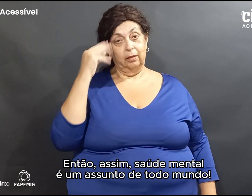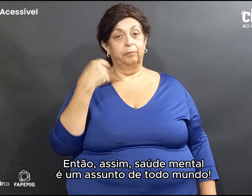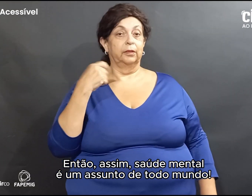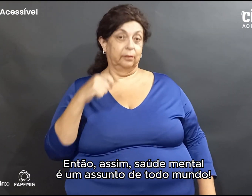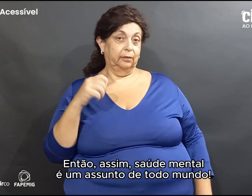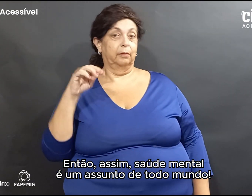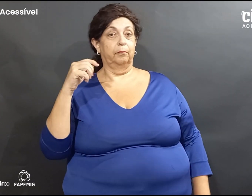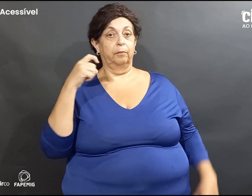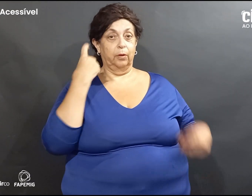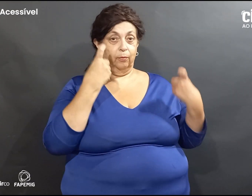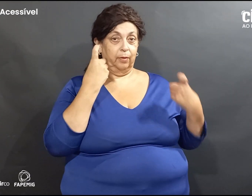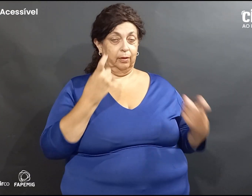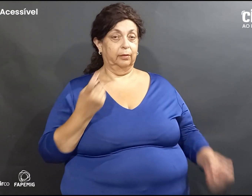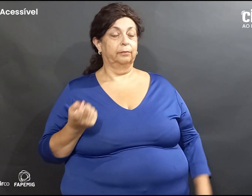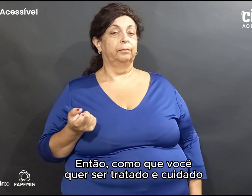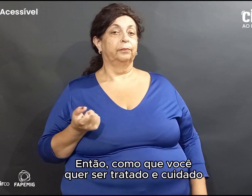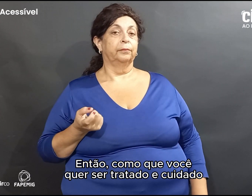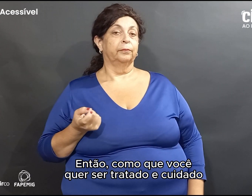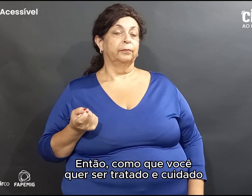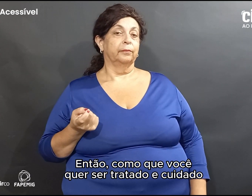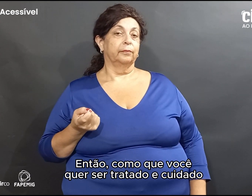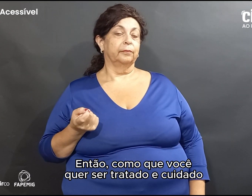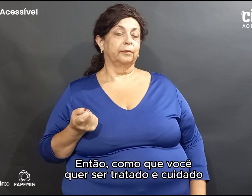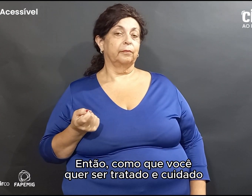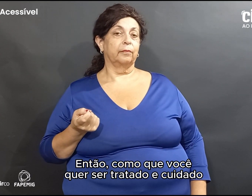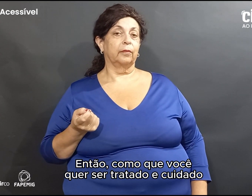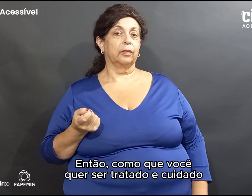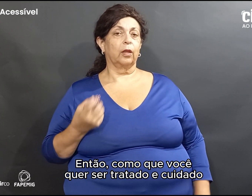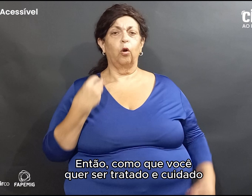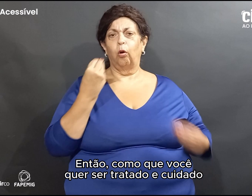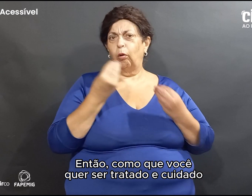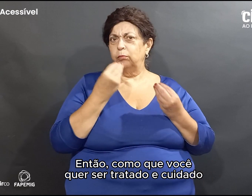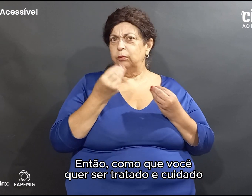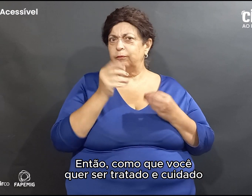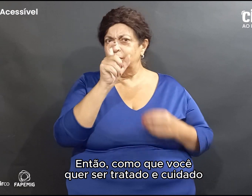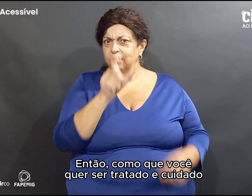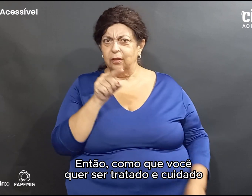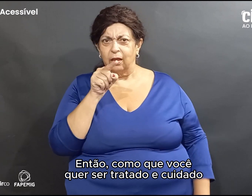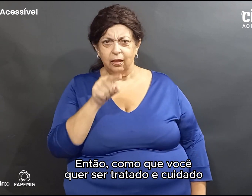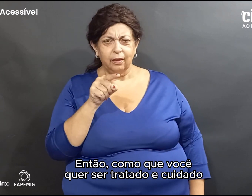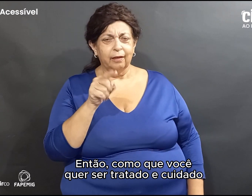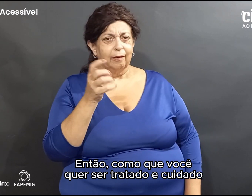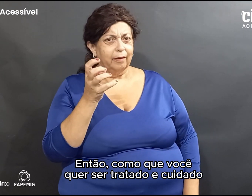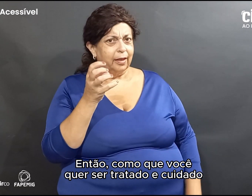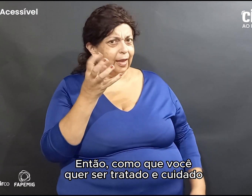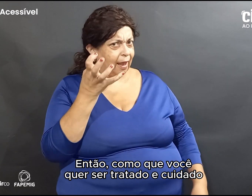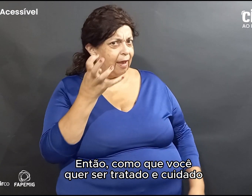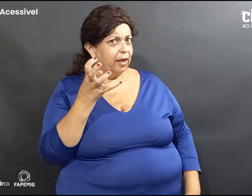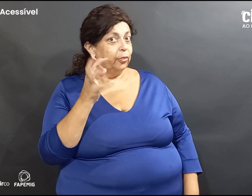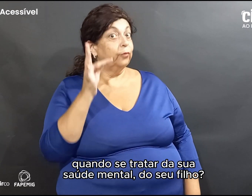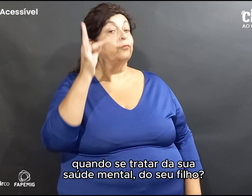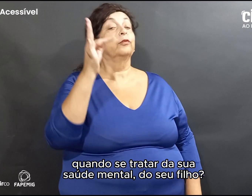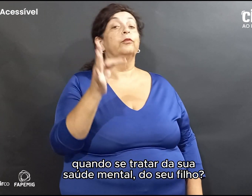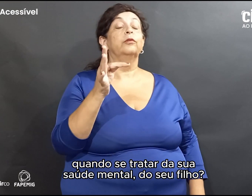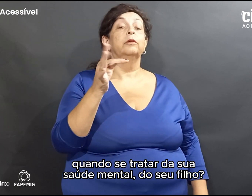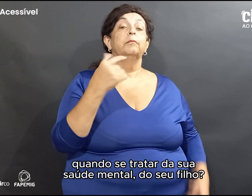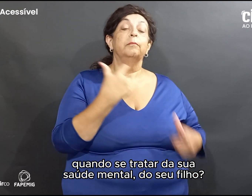mundo, né? Então, como que é que você quer ser tratado e cuidado quando se tratar da sua